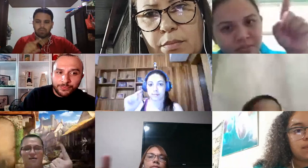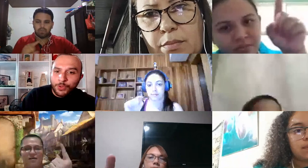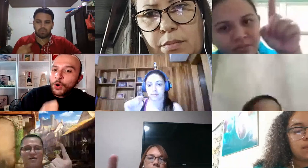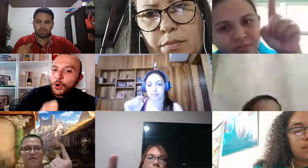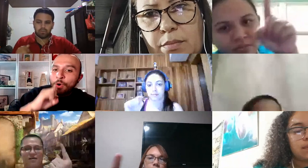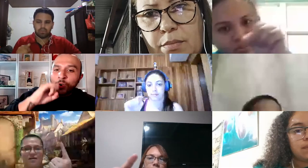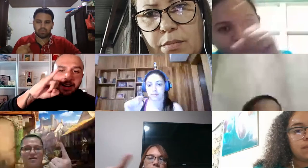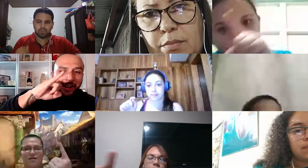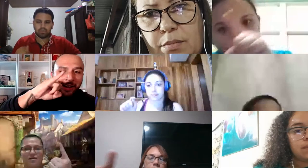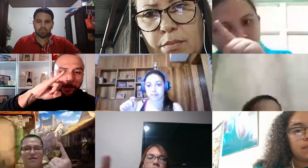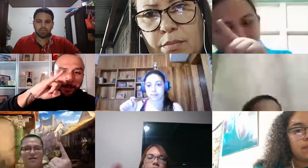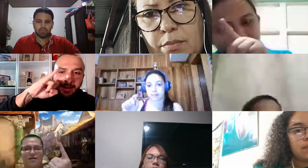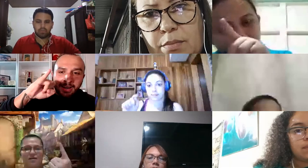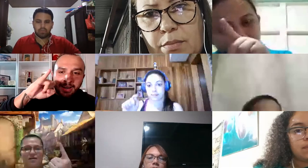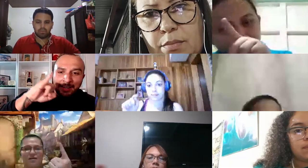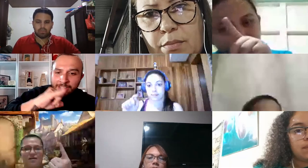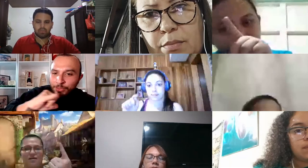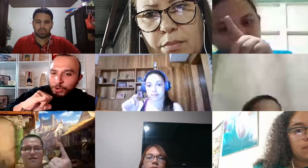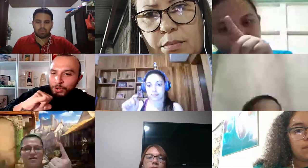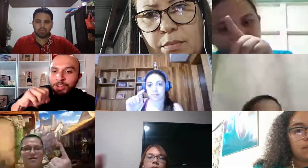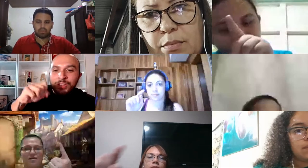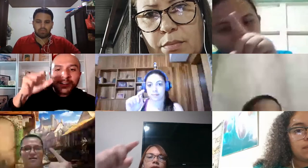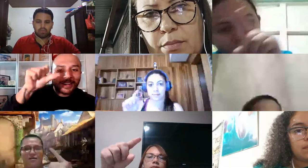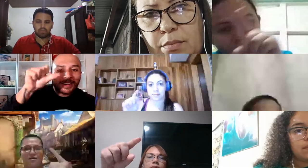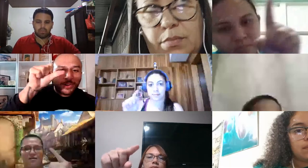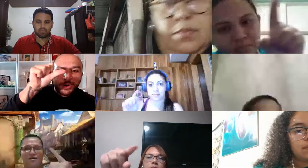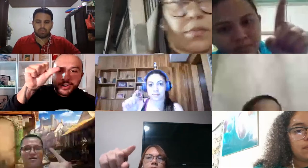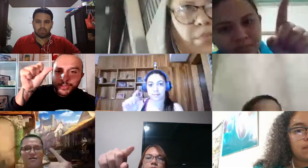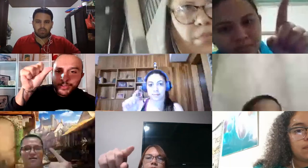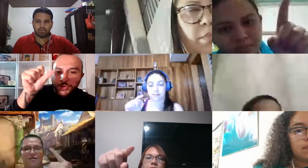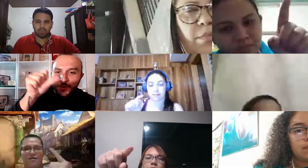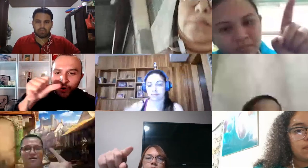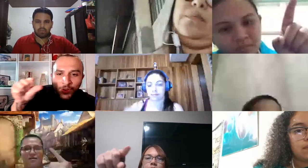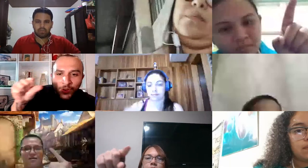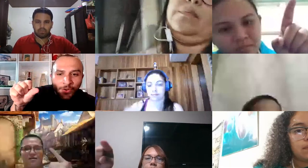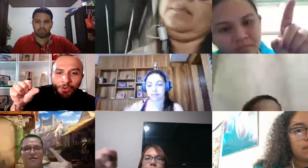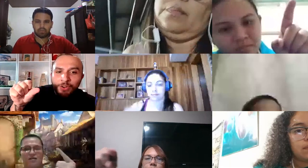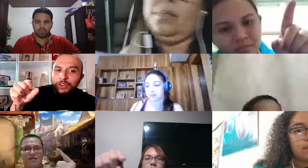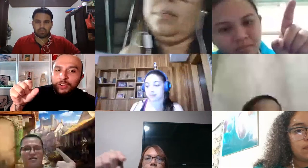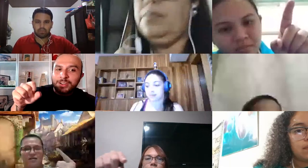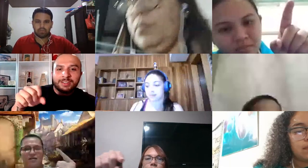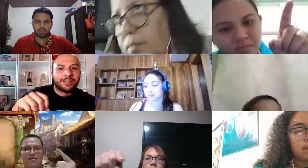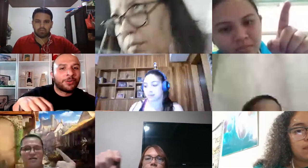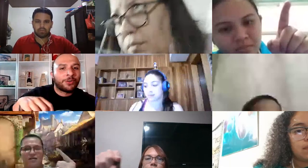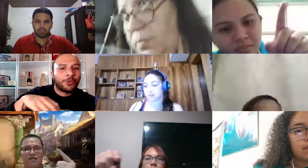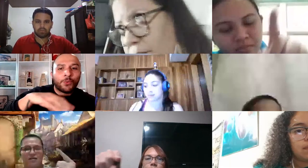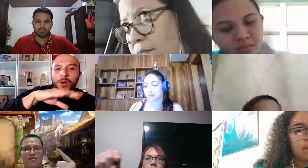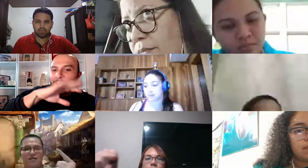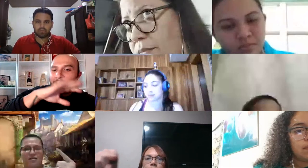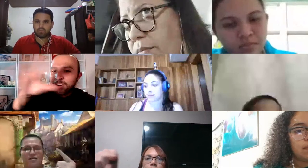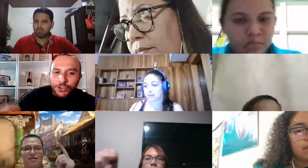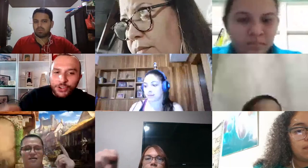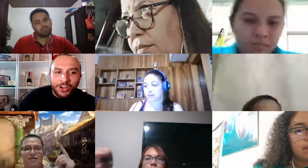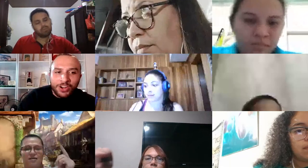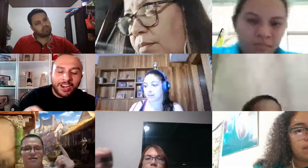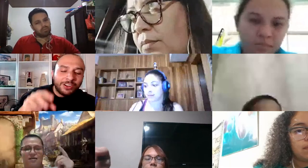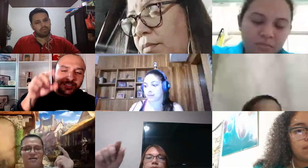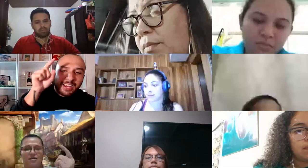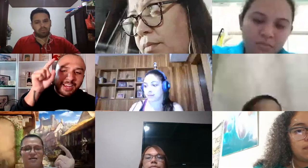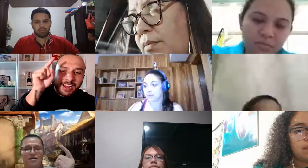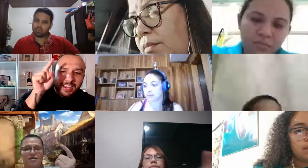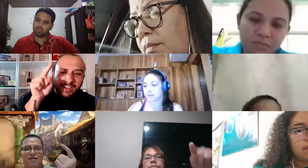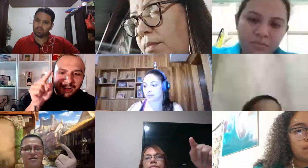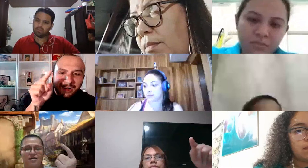No con el dedo pequeñito, ni con el dedo gordo, ni con cualquier otro dedo que no sea el